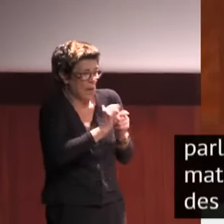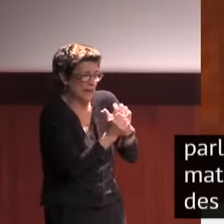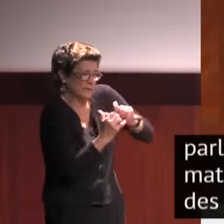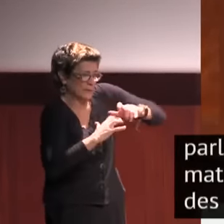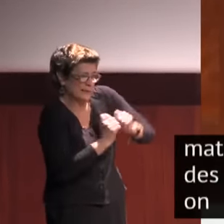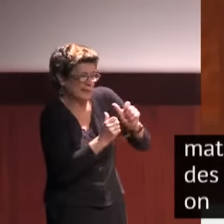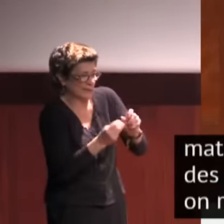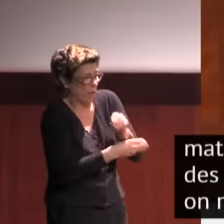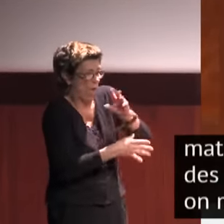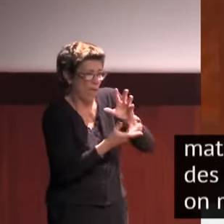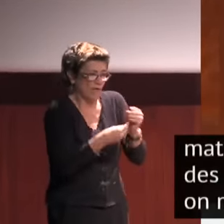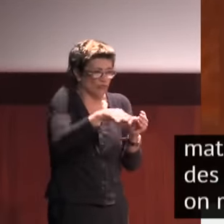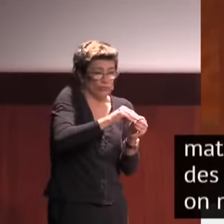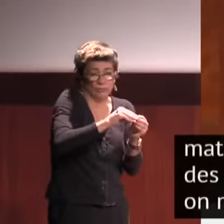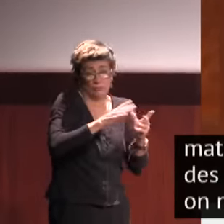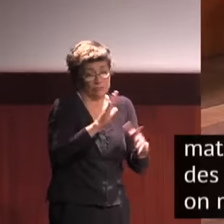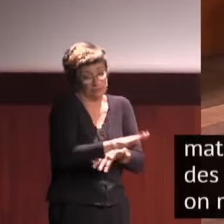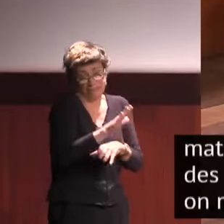voilà.